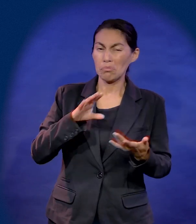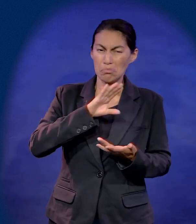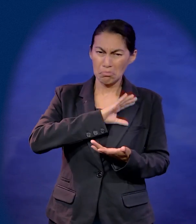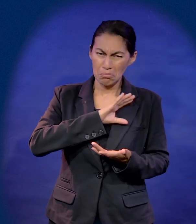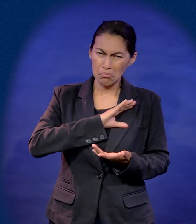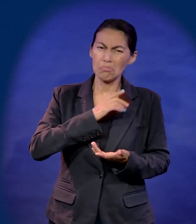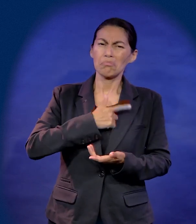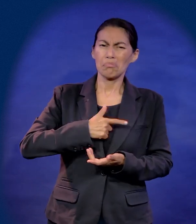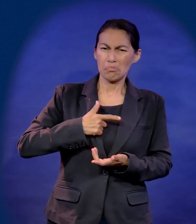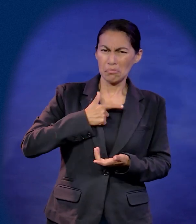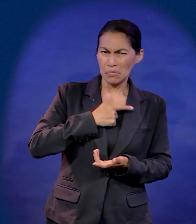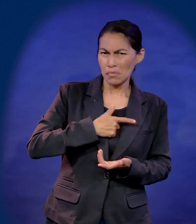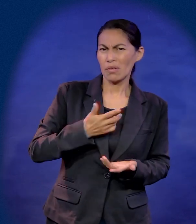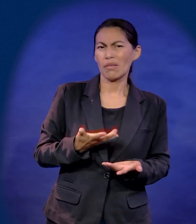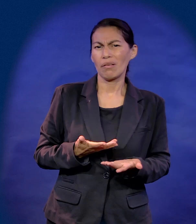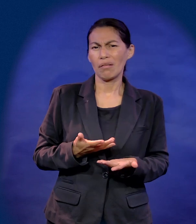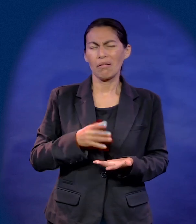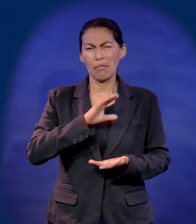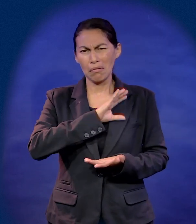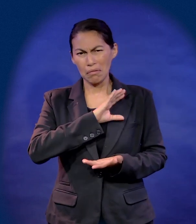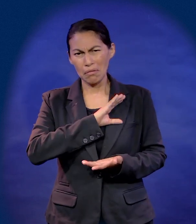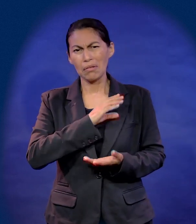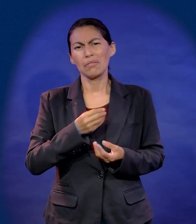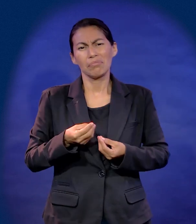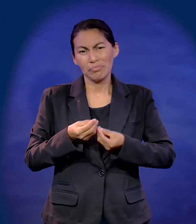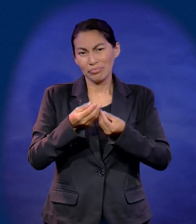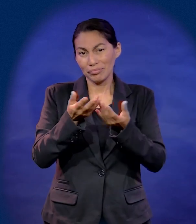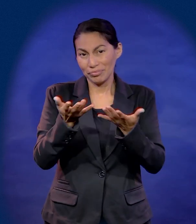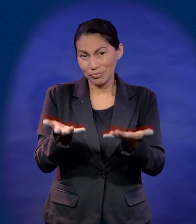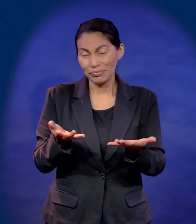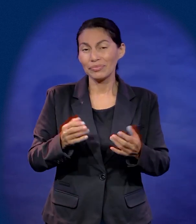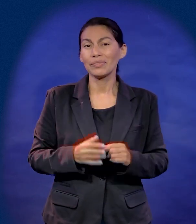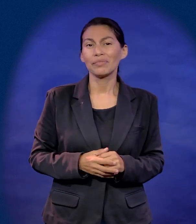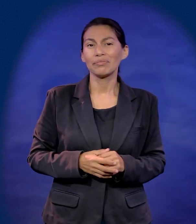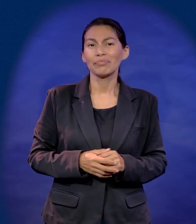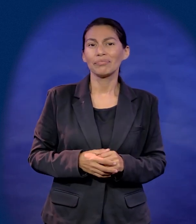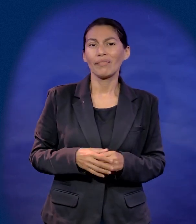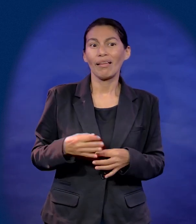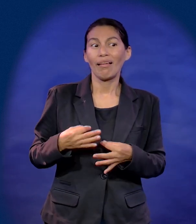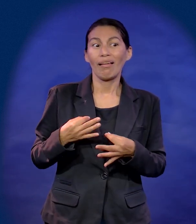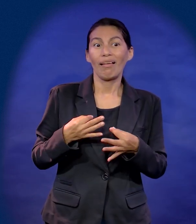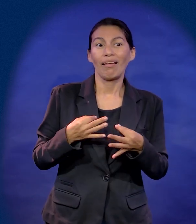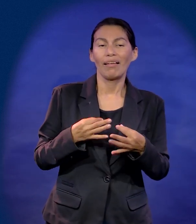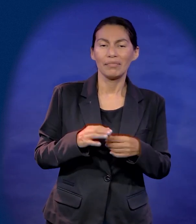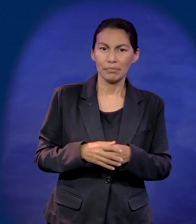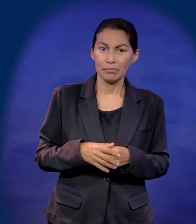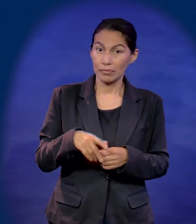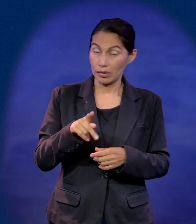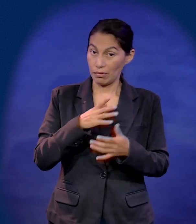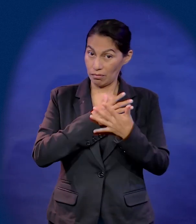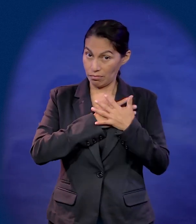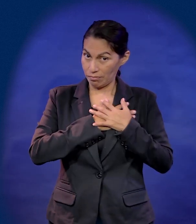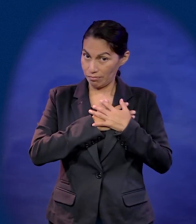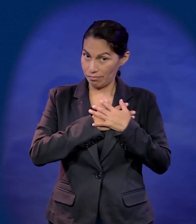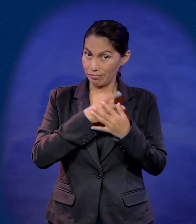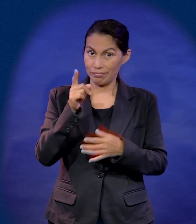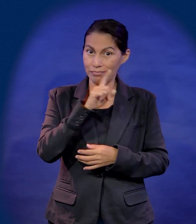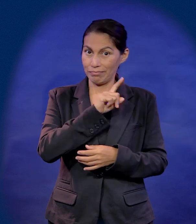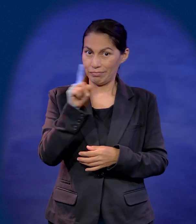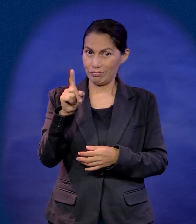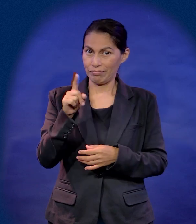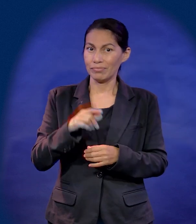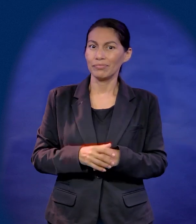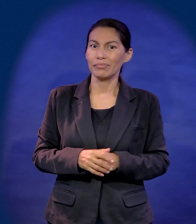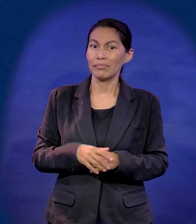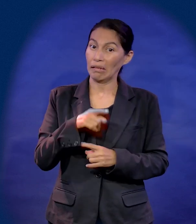amar a ti. Te puede querer, le puedes gustar, te puede brindar cariño, puede estar así como atraído